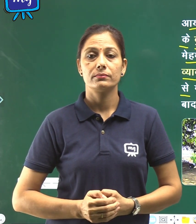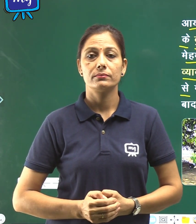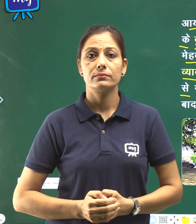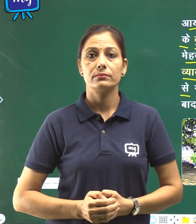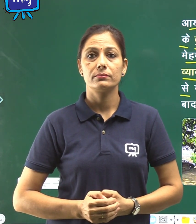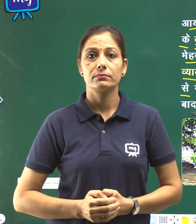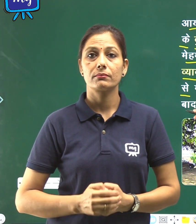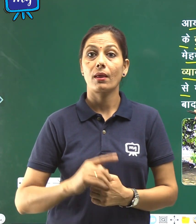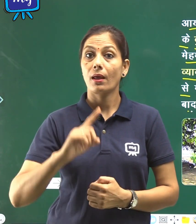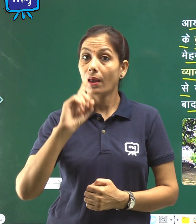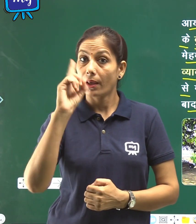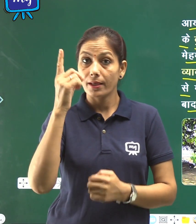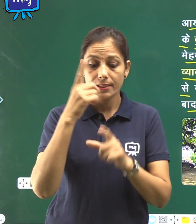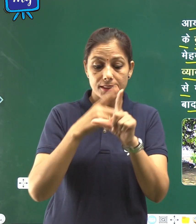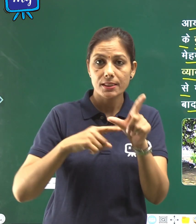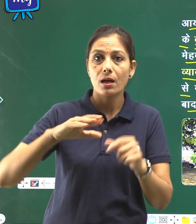1 साल बाद में